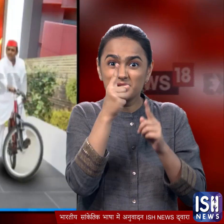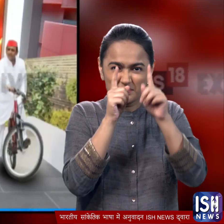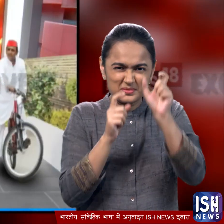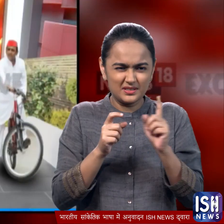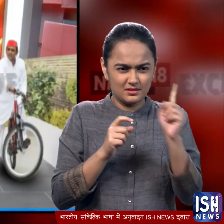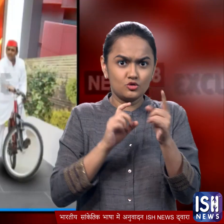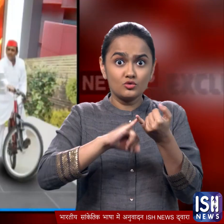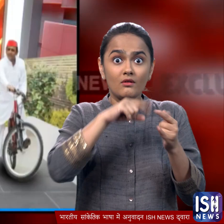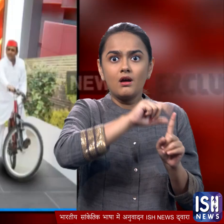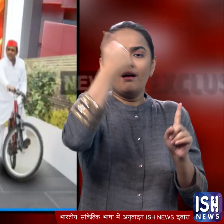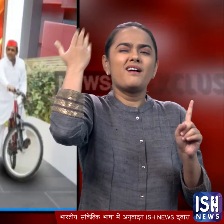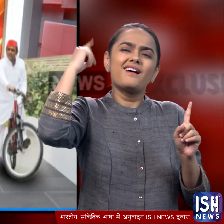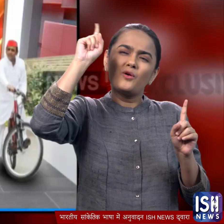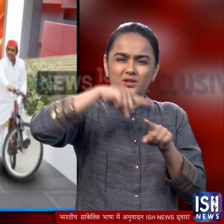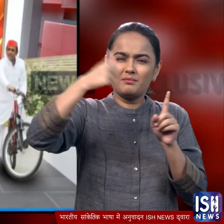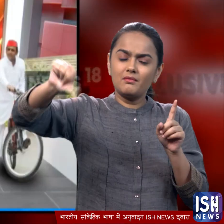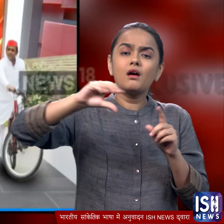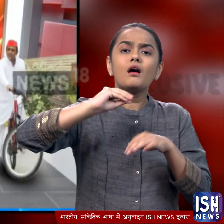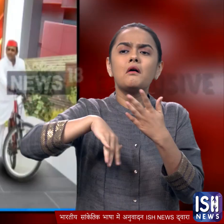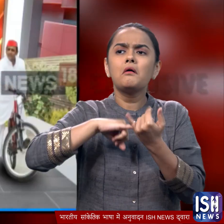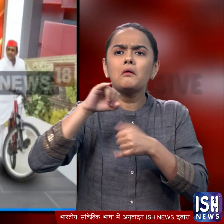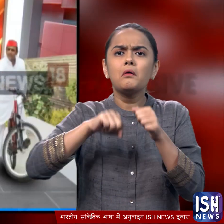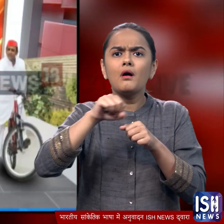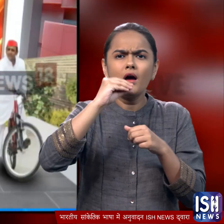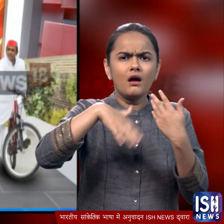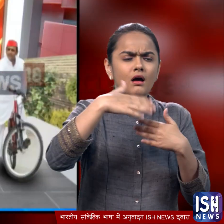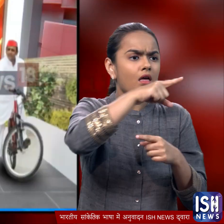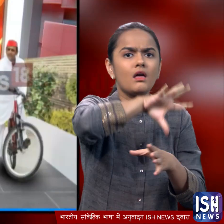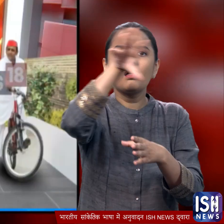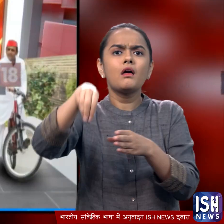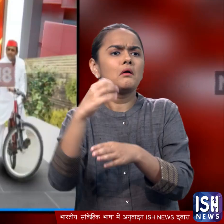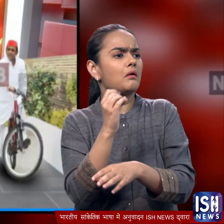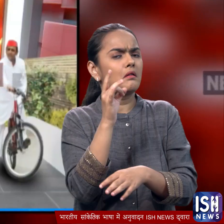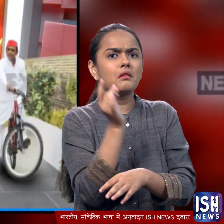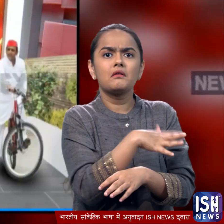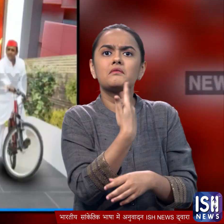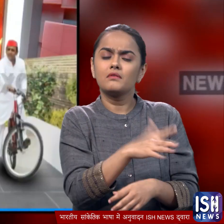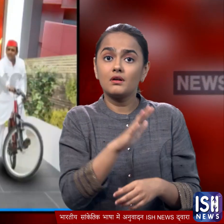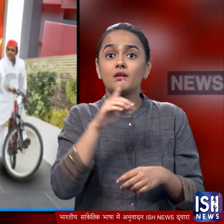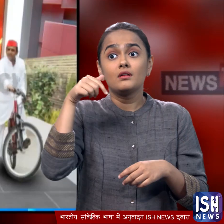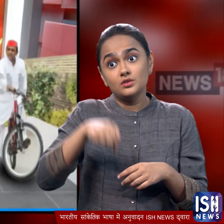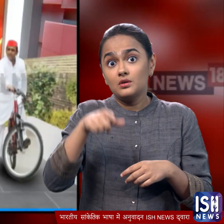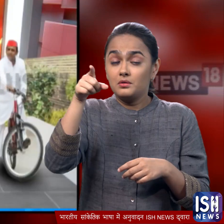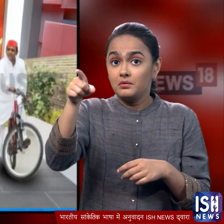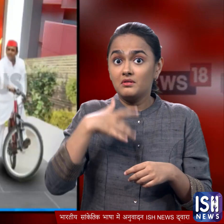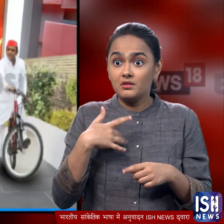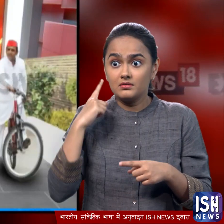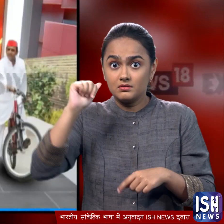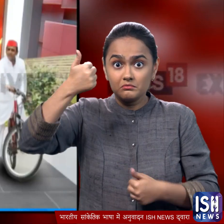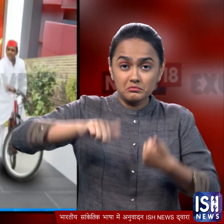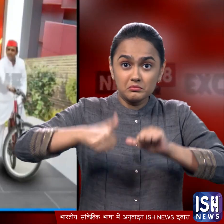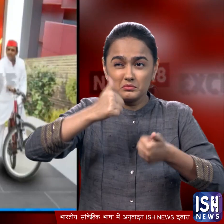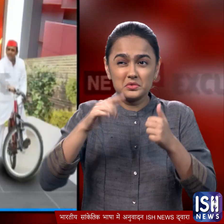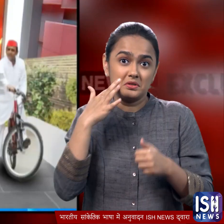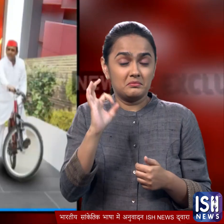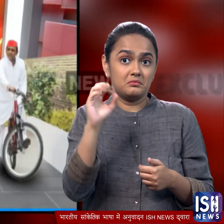पर सोवरन सिंह जीते थे, लेकिन वो भी बाद में समाजवादी पार्टी में शामिल हो गए थे। एक और सियासी फैक्टर जो जीत हार के लिए अहम भूमिका